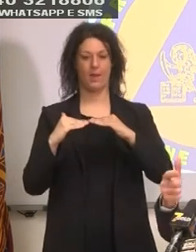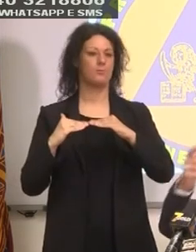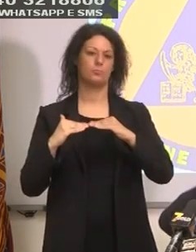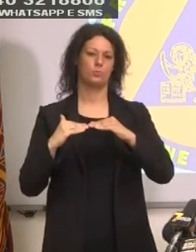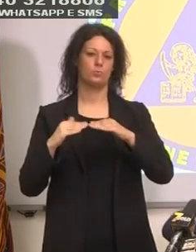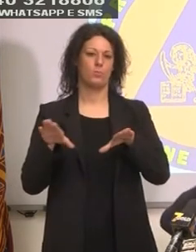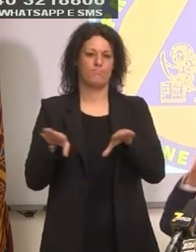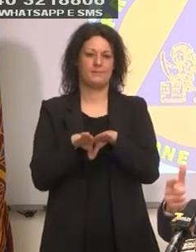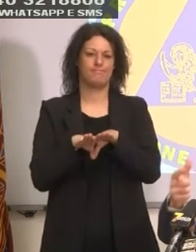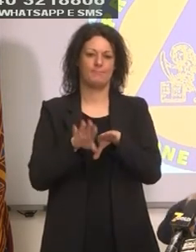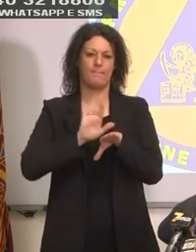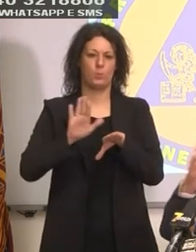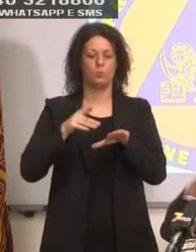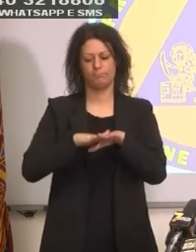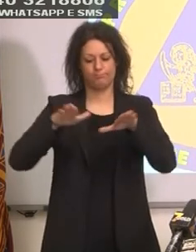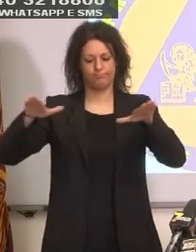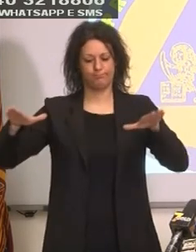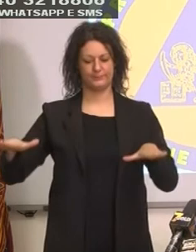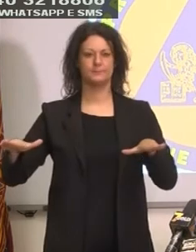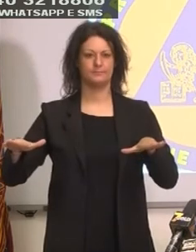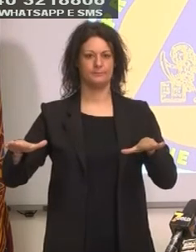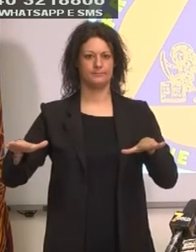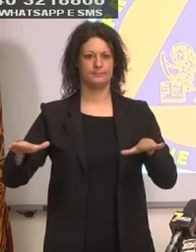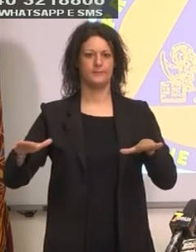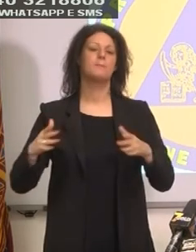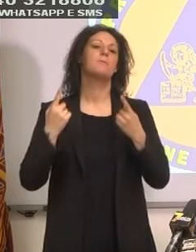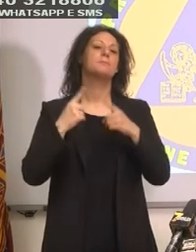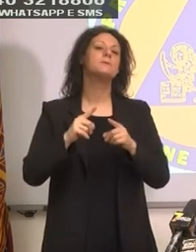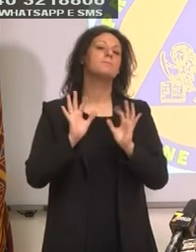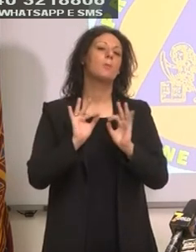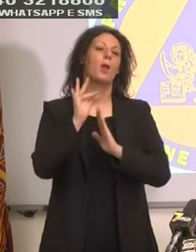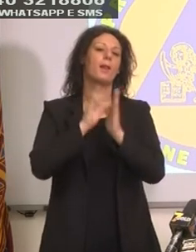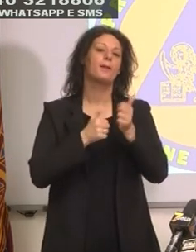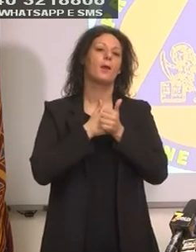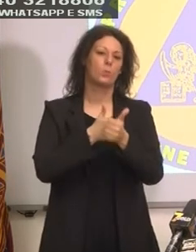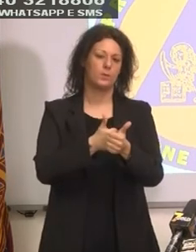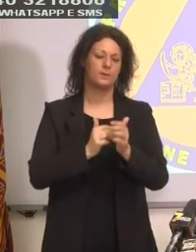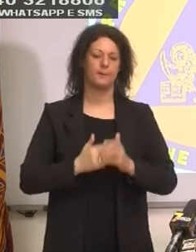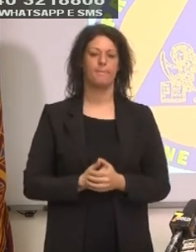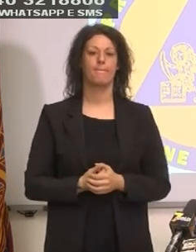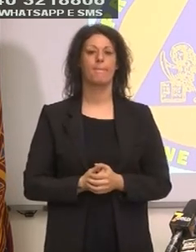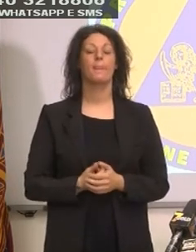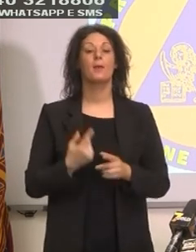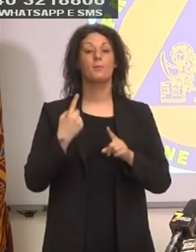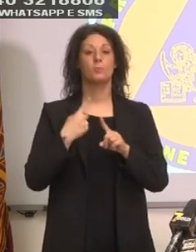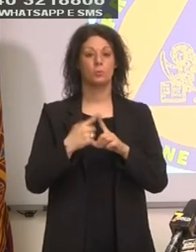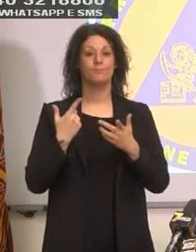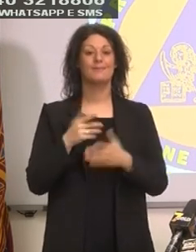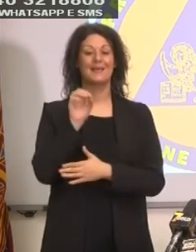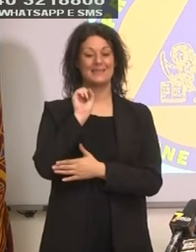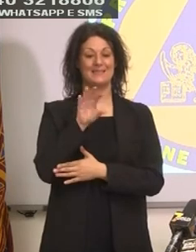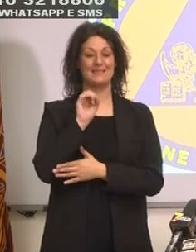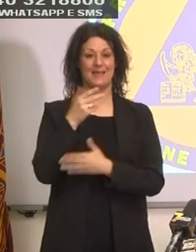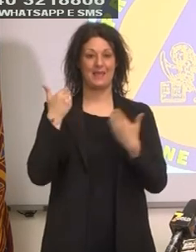lo scenario, le aule troppo piccole, non troppo piccole, ma insomma questa è la linea guida. La distanza dall'insegnante che